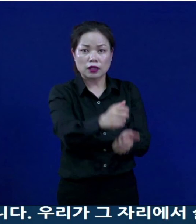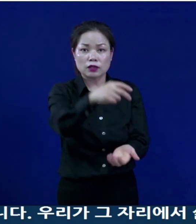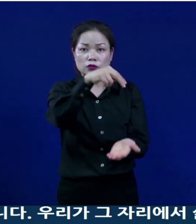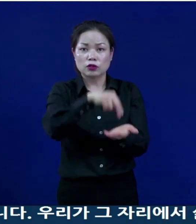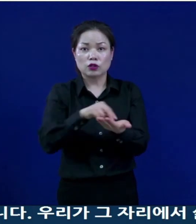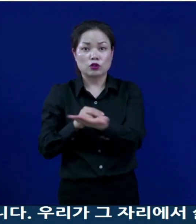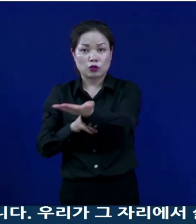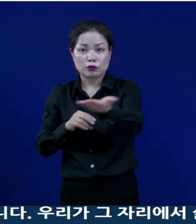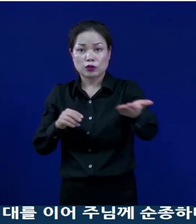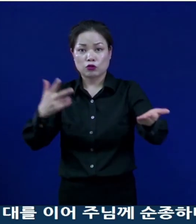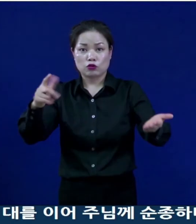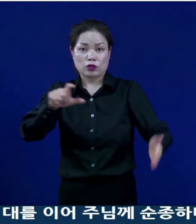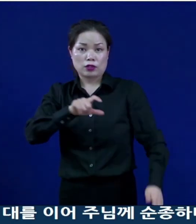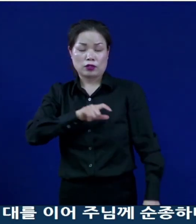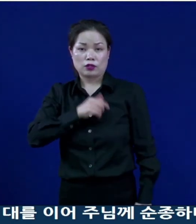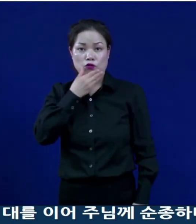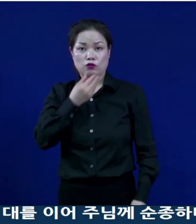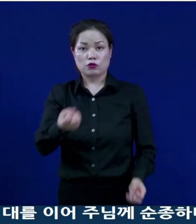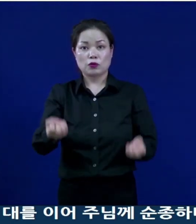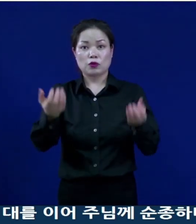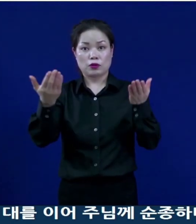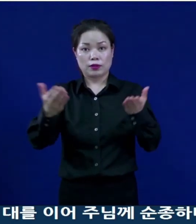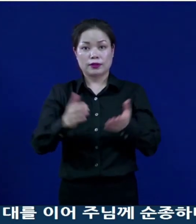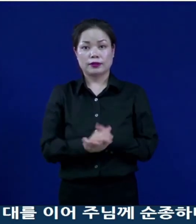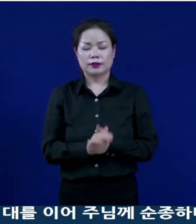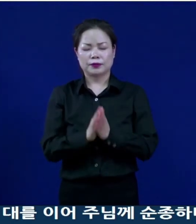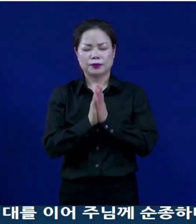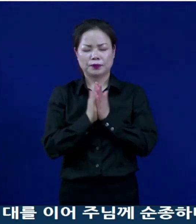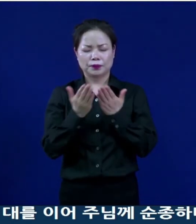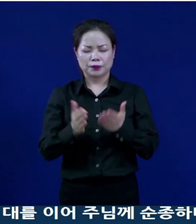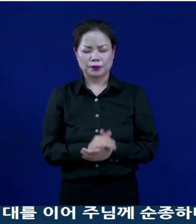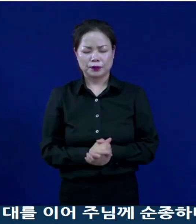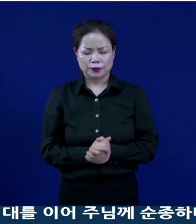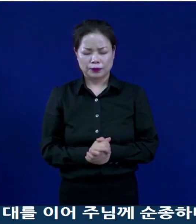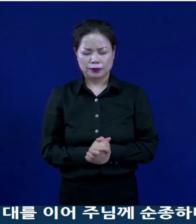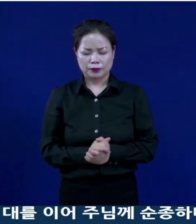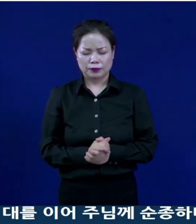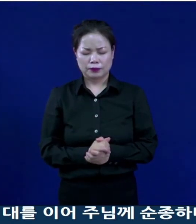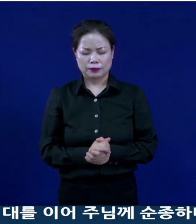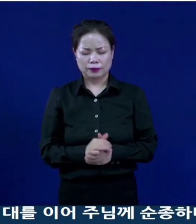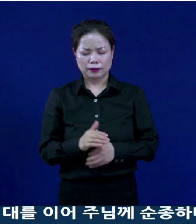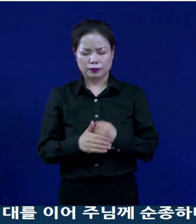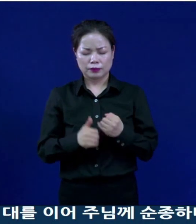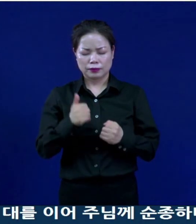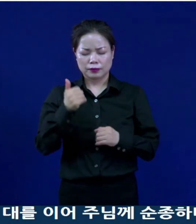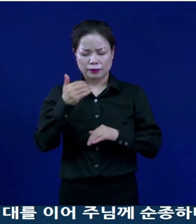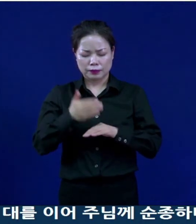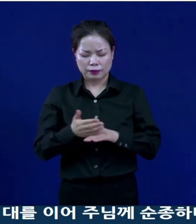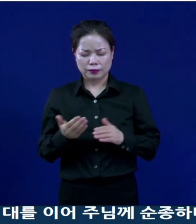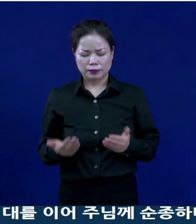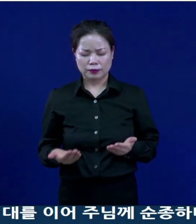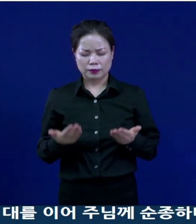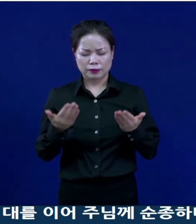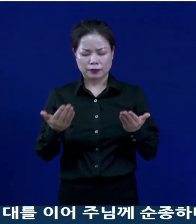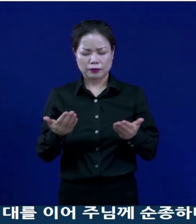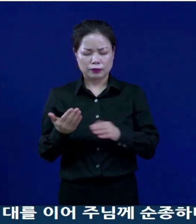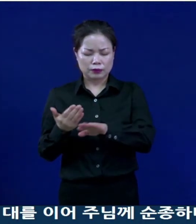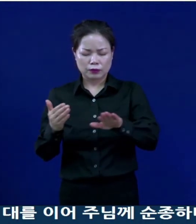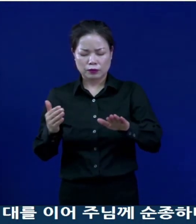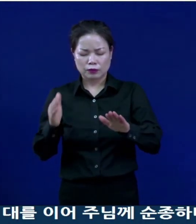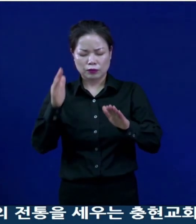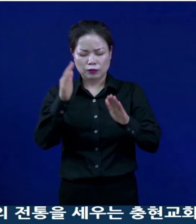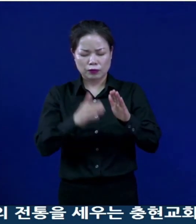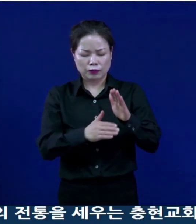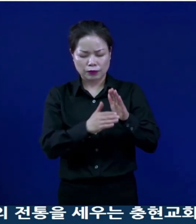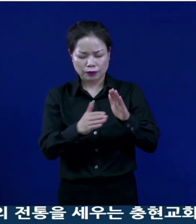여러분이 되시기를 주의 이름으로 축복합니다. 기도하겠습니다. 하나님 감사합니다. 우리 모든